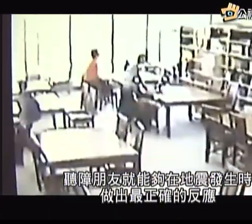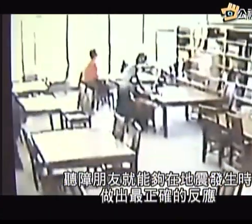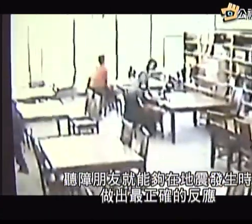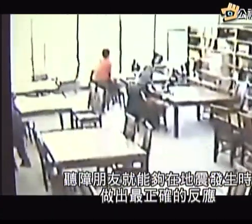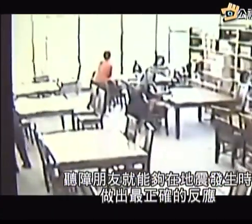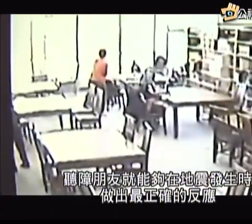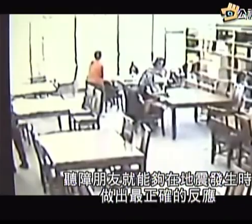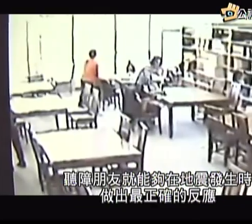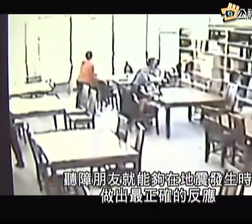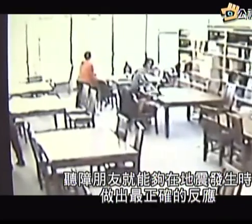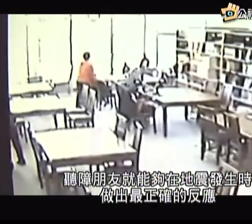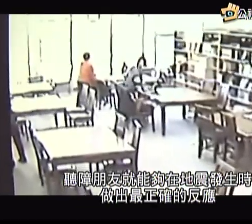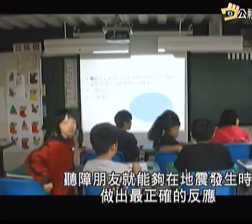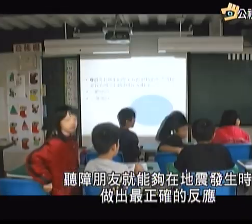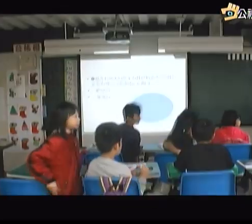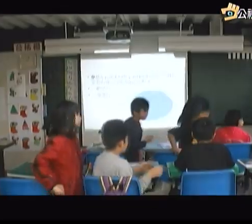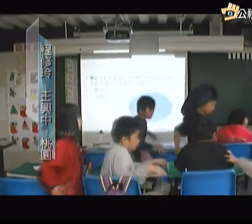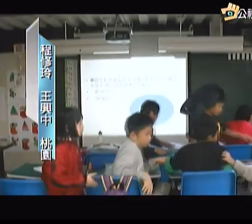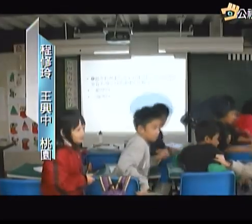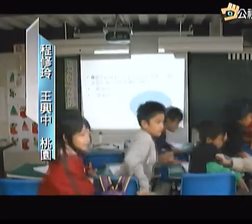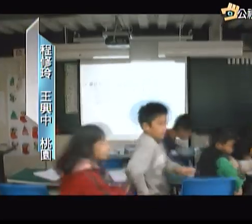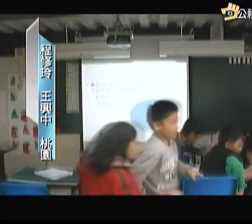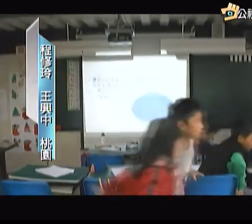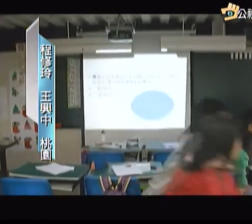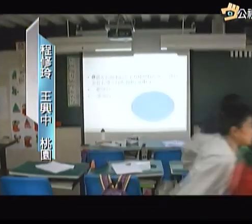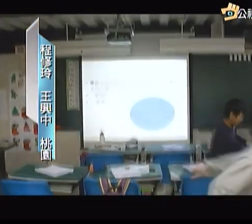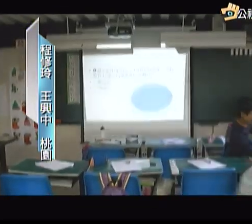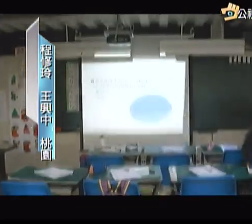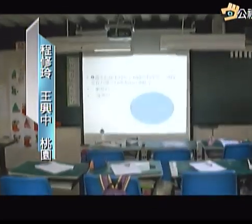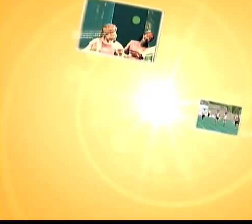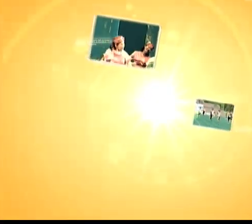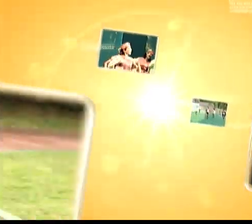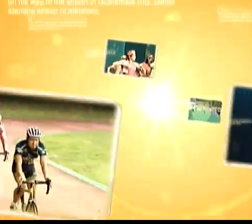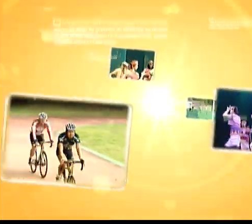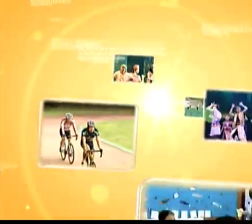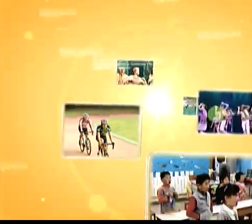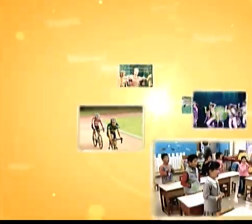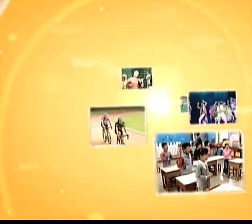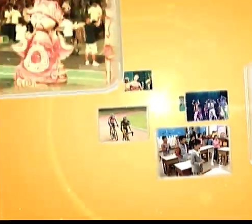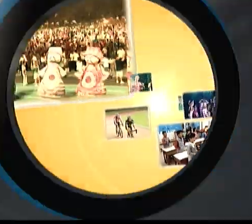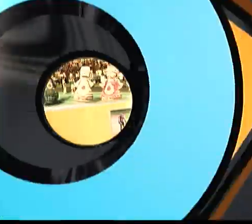出最正确的反应。记者陈秀玲、王新中桃园报道。